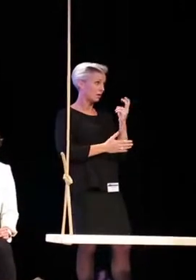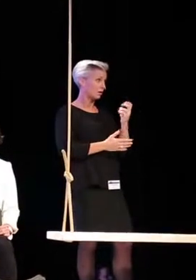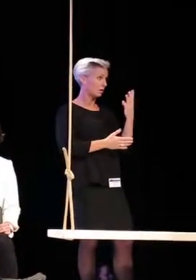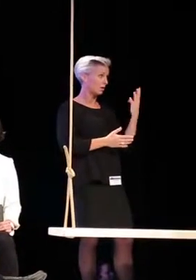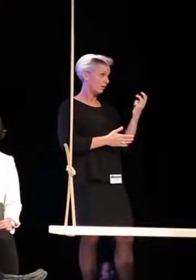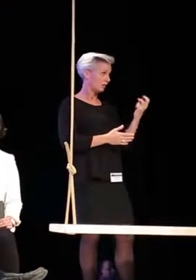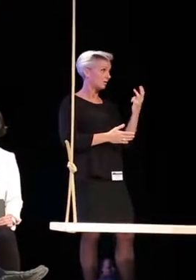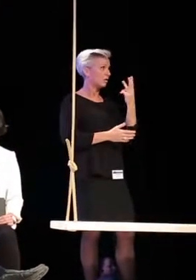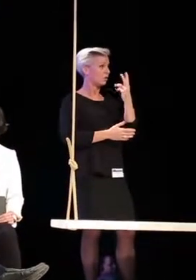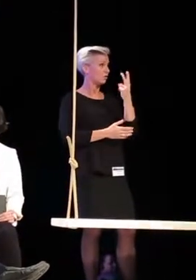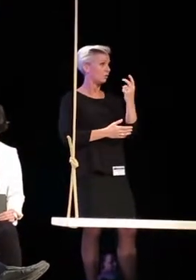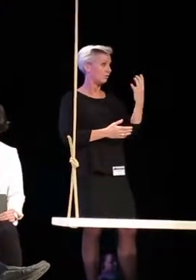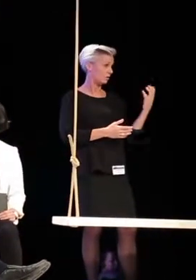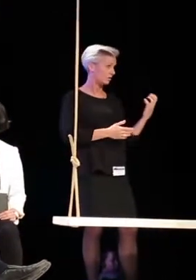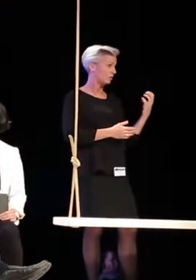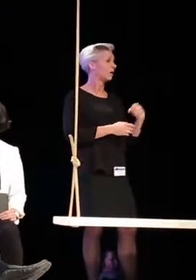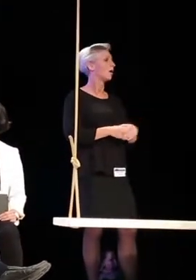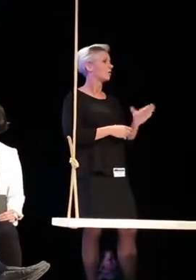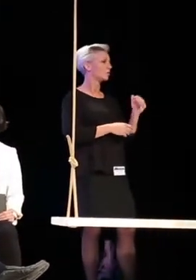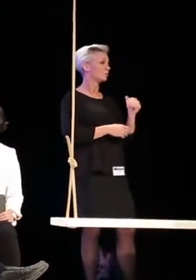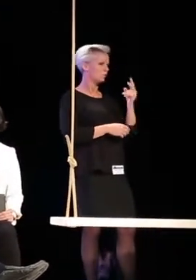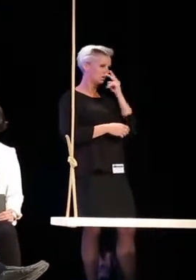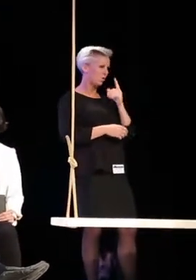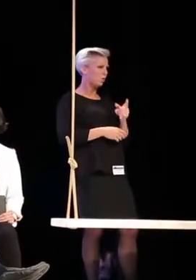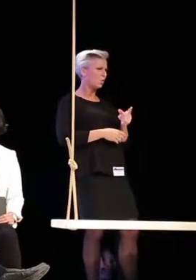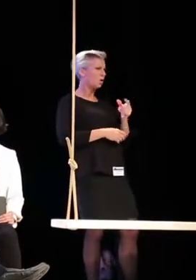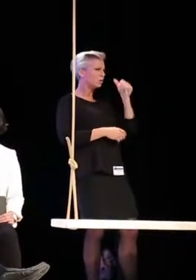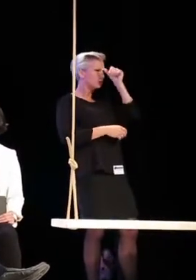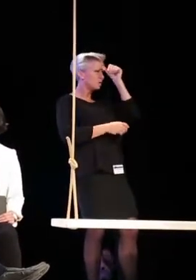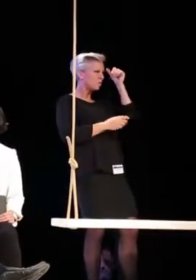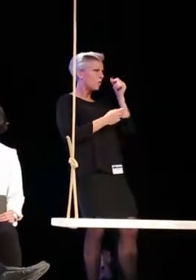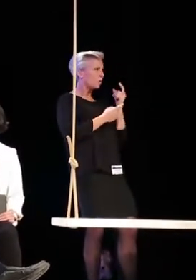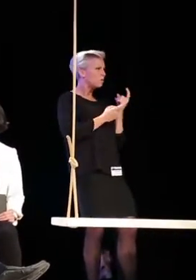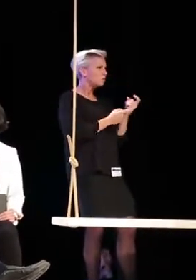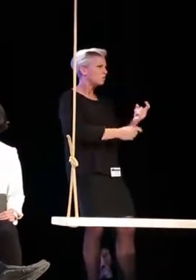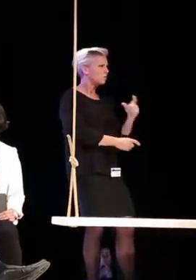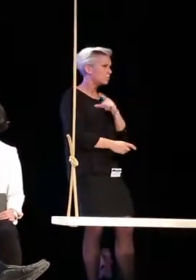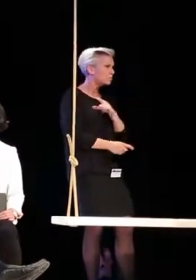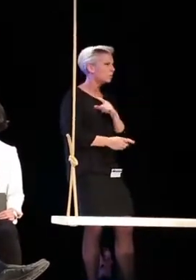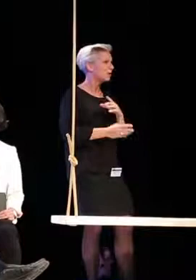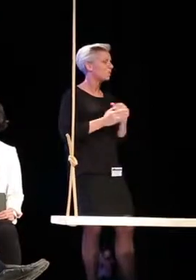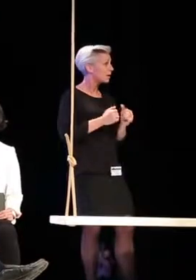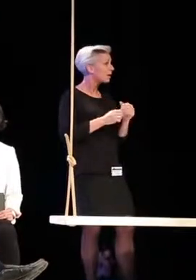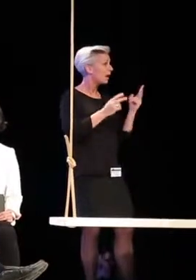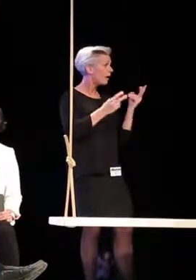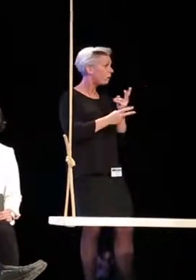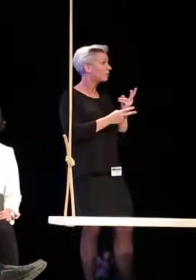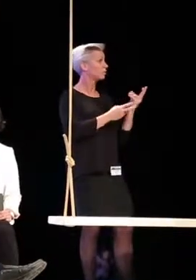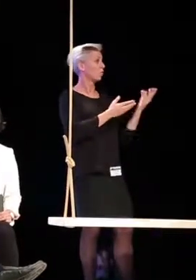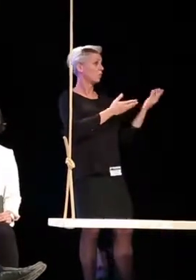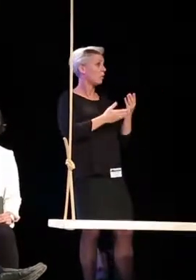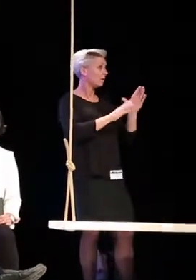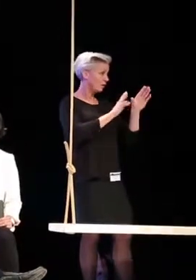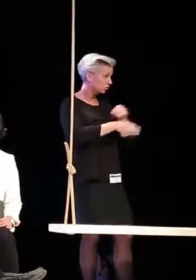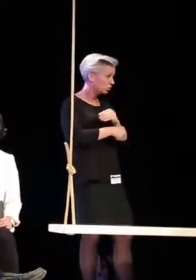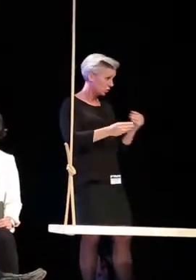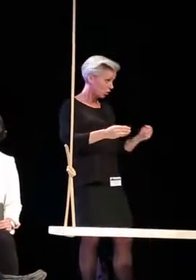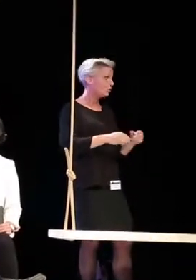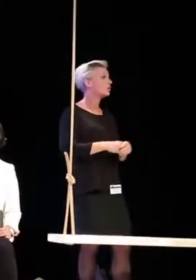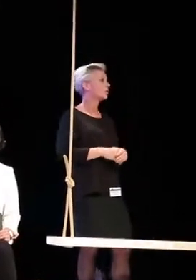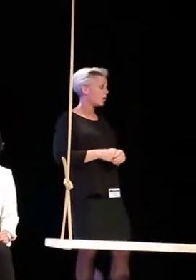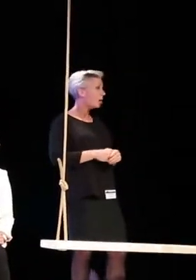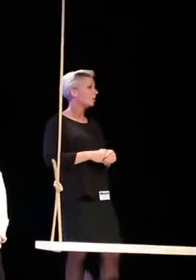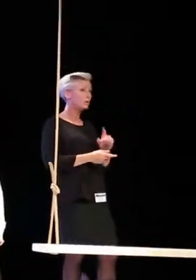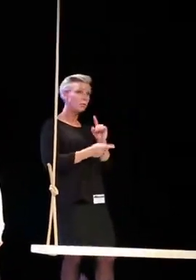är jättesvårt, jätteutmanande, men att det verkligen levererar. Och att det börjar bli green race i världen,